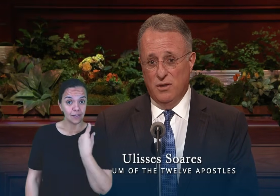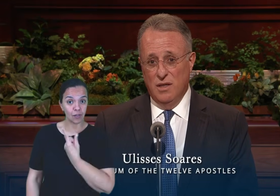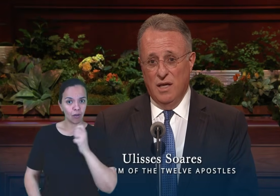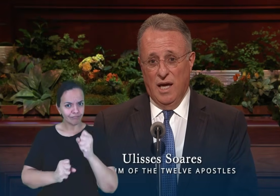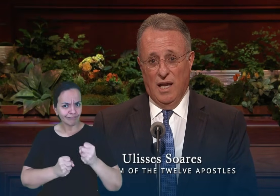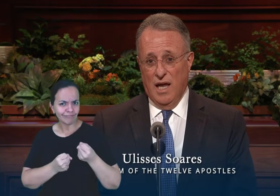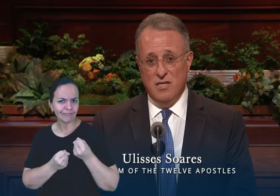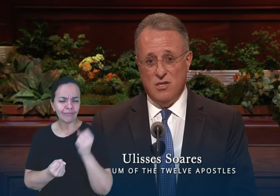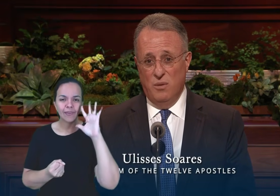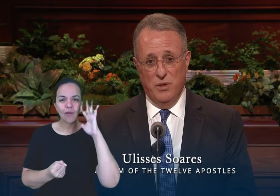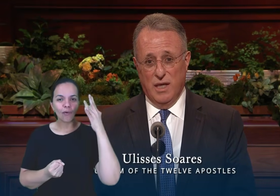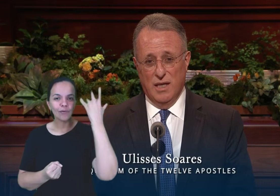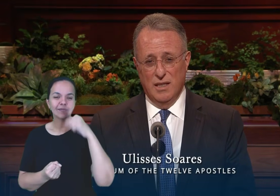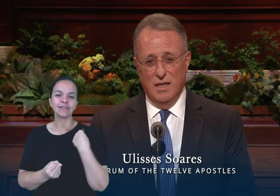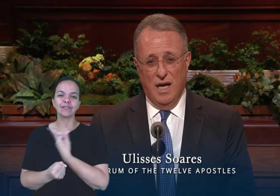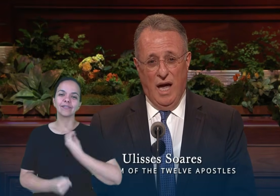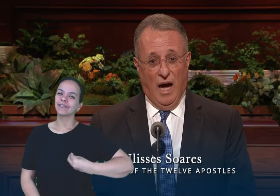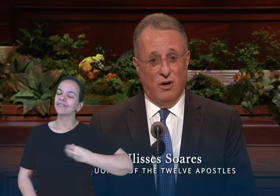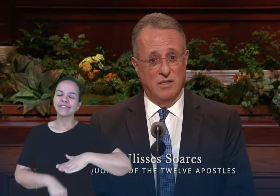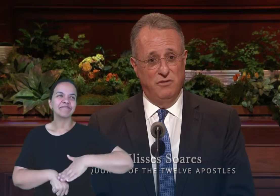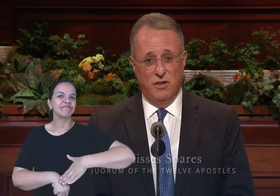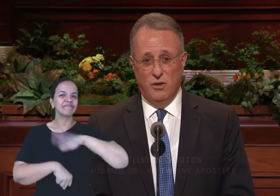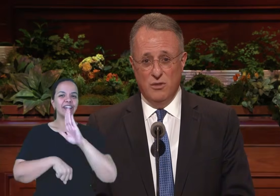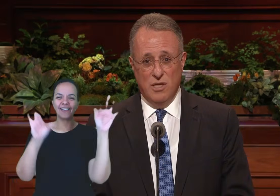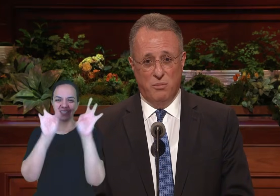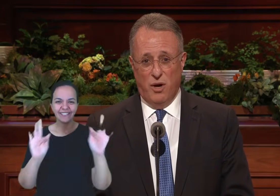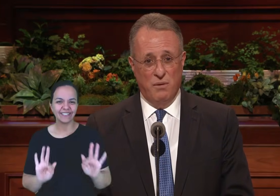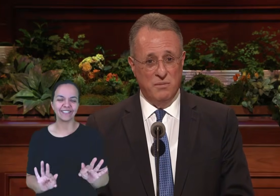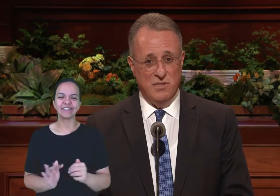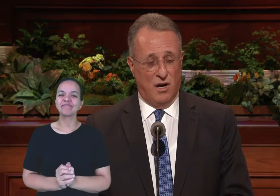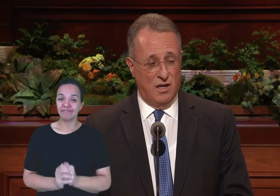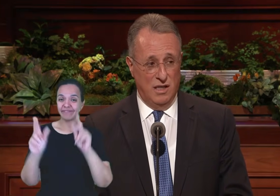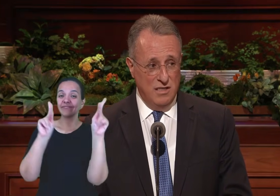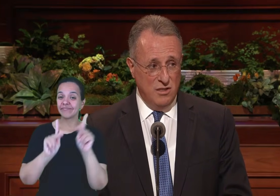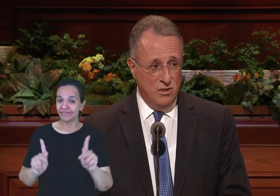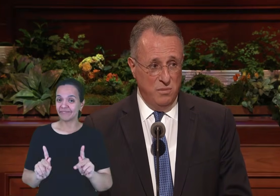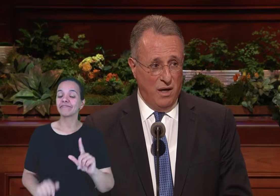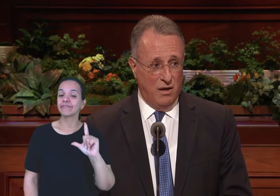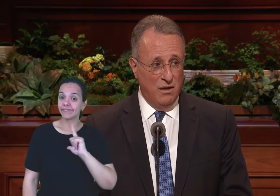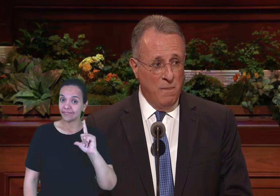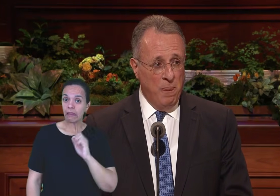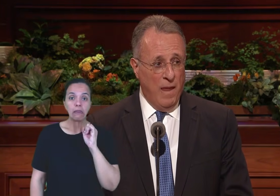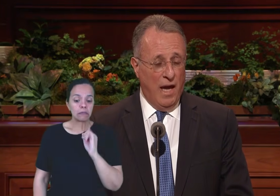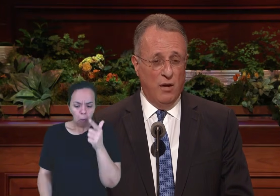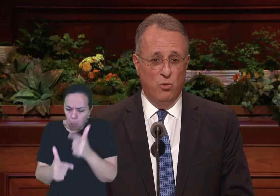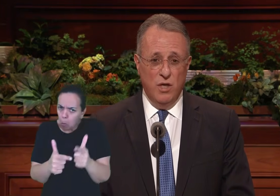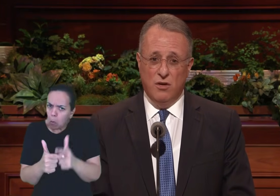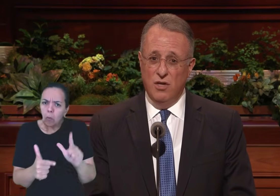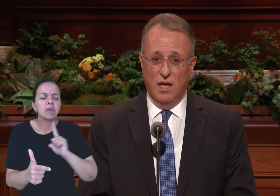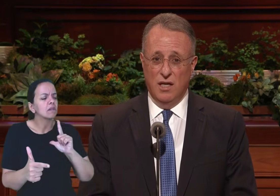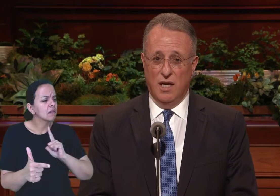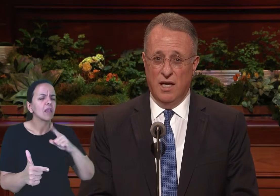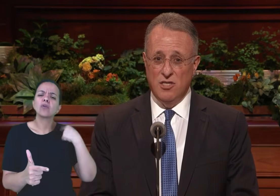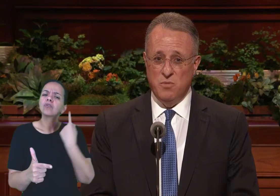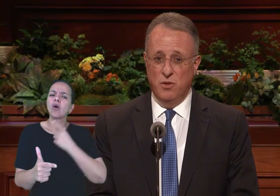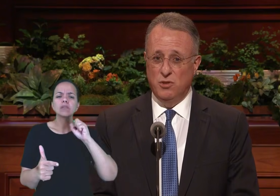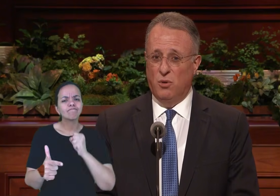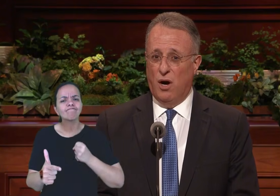que os seguimos, nossa vida é mais feliz e menos complicada. Nossas dificuldades e problemas são mais fáceis de serem